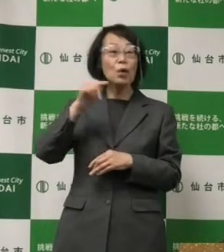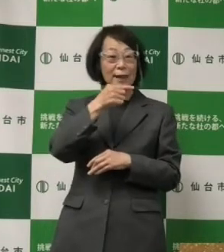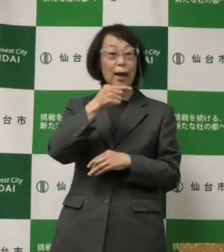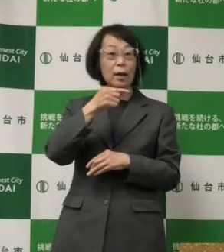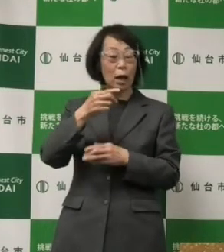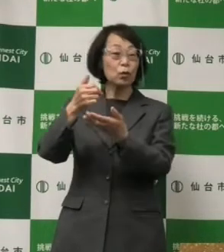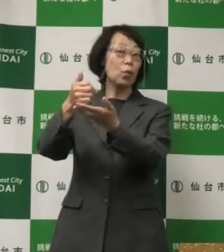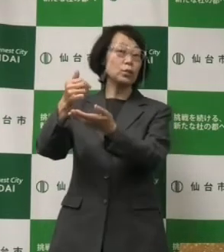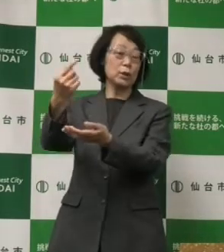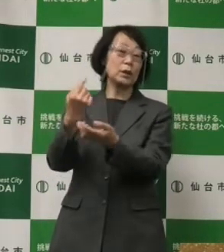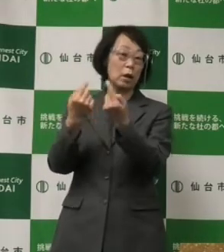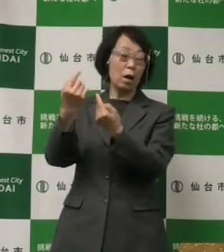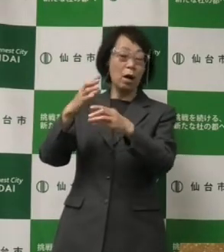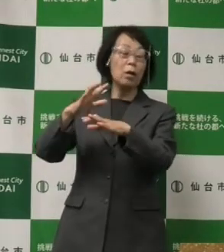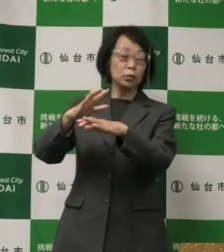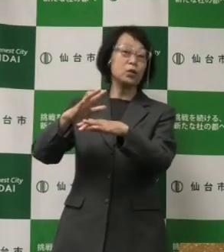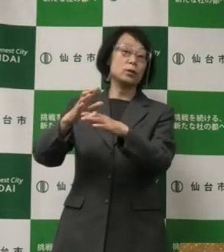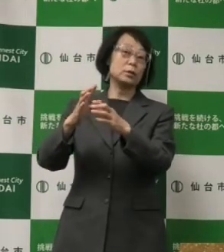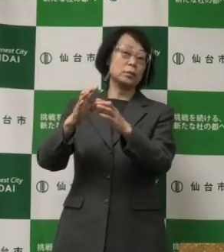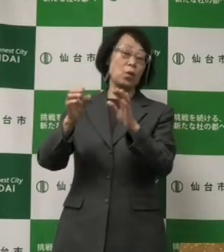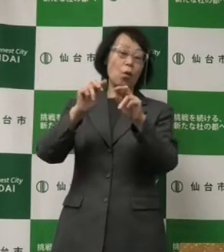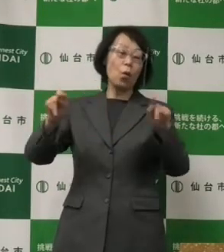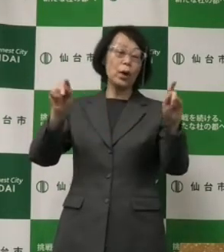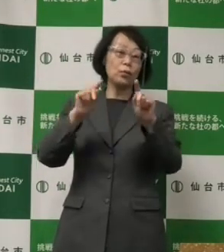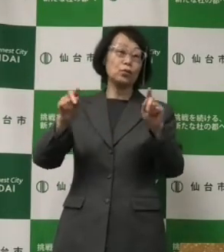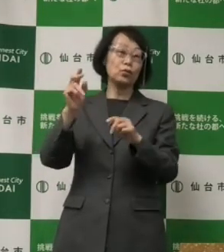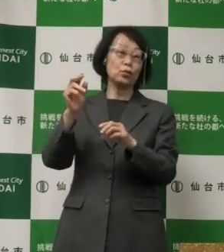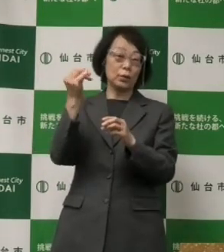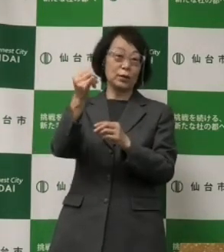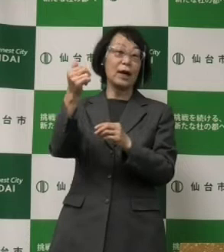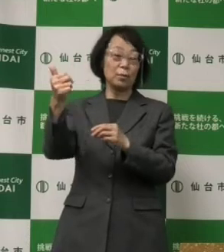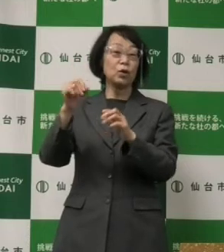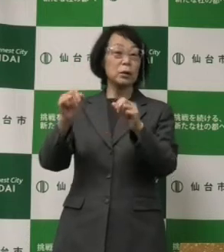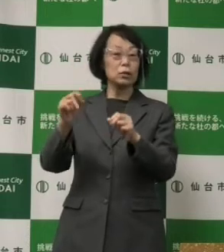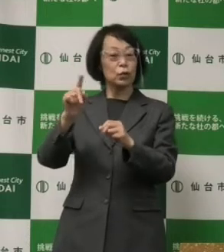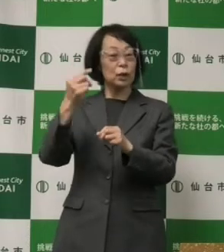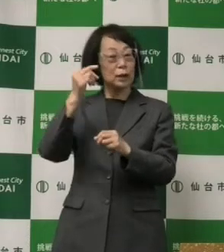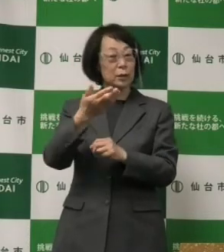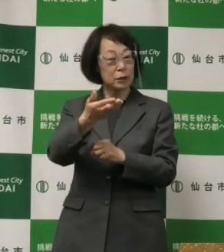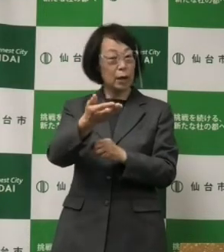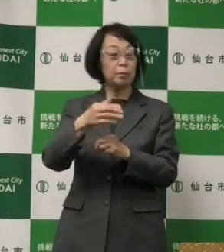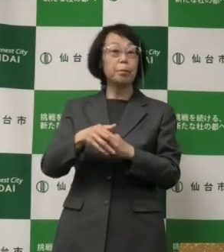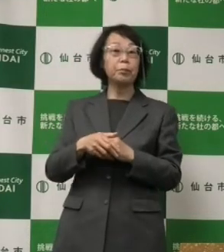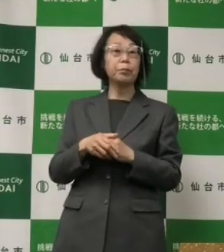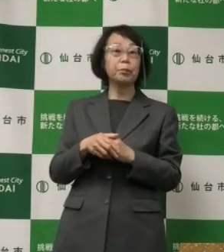の方もたくさんいらっしゃいますが、それについてはどのように感じています